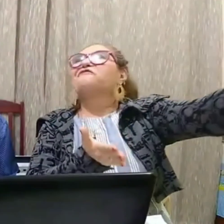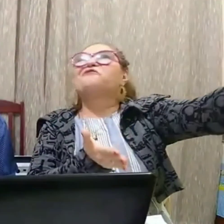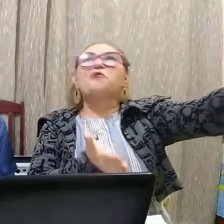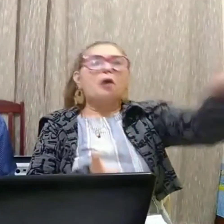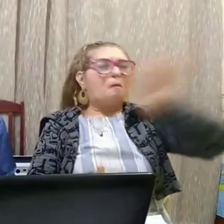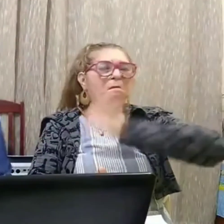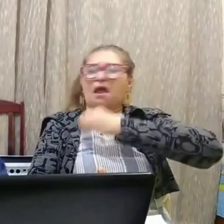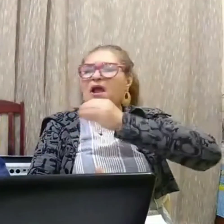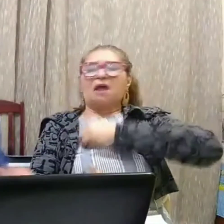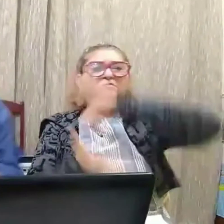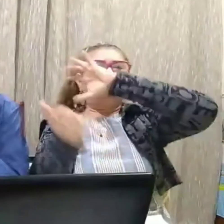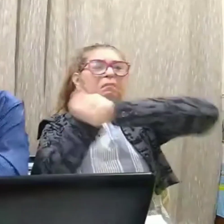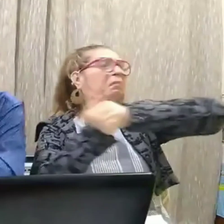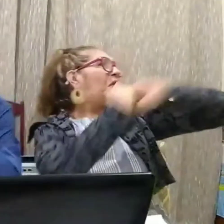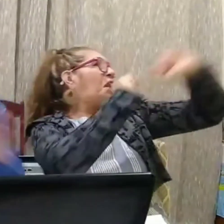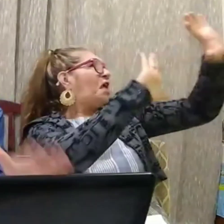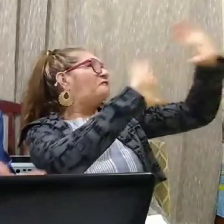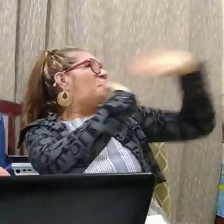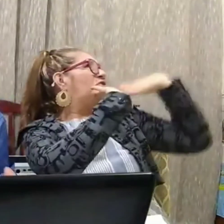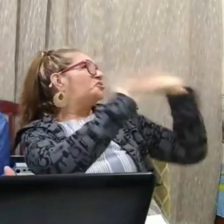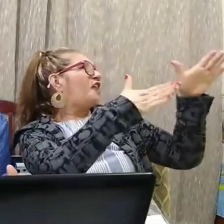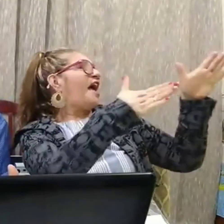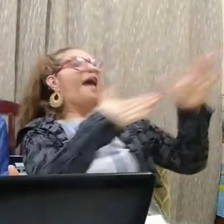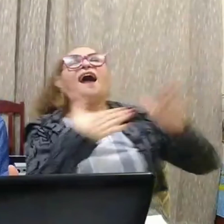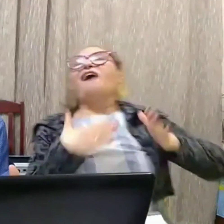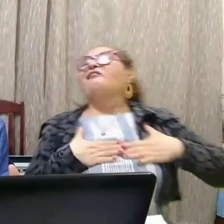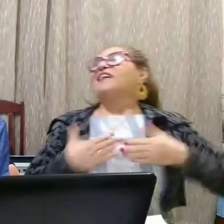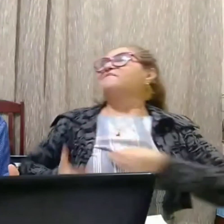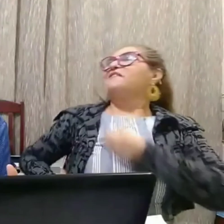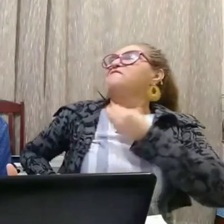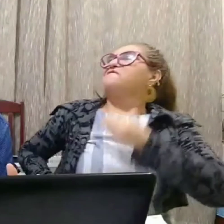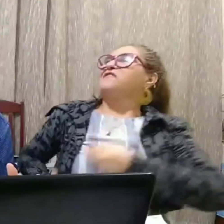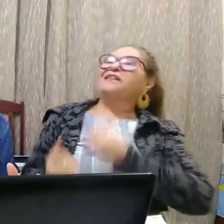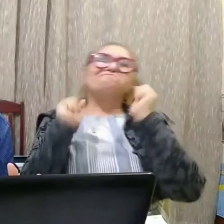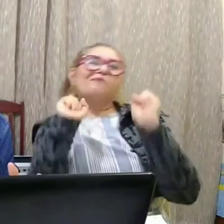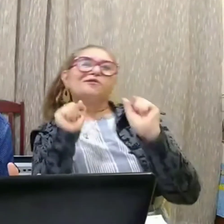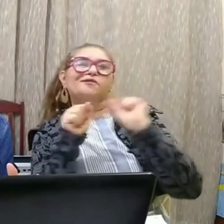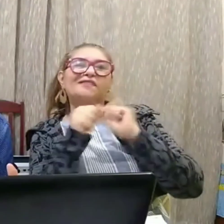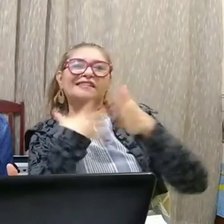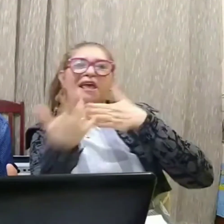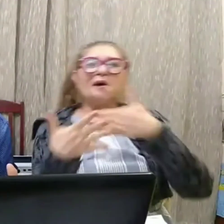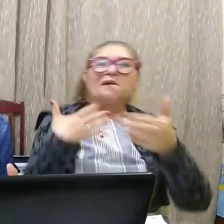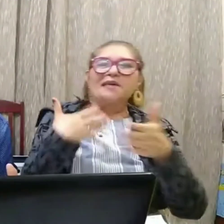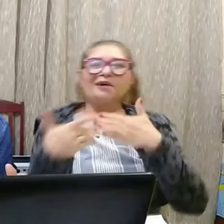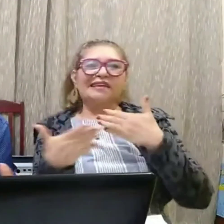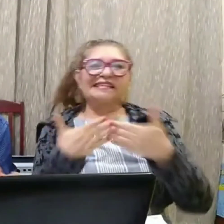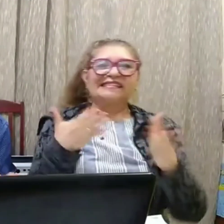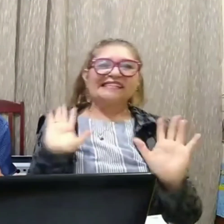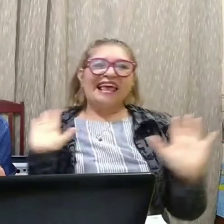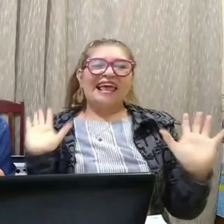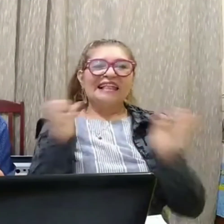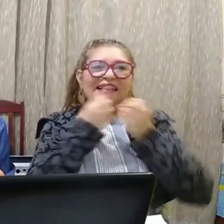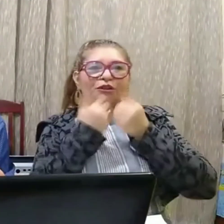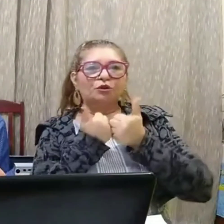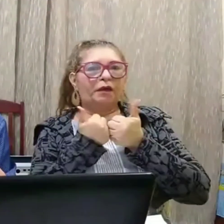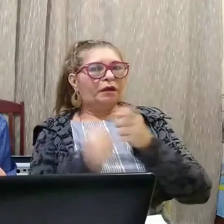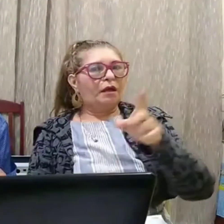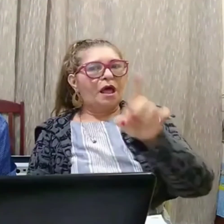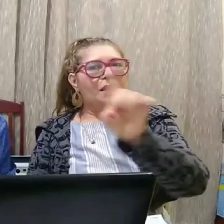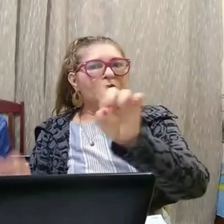nossos pecados, então eu posso fazer o que eu quiser. Na verdade, não é isso que diz a doutrina